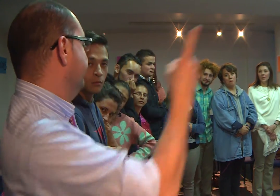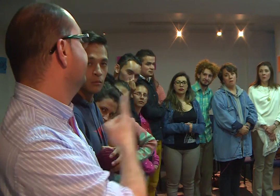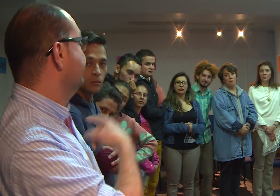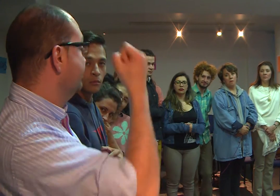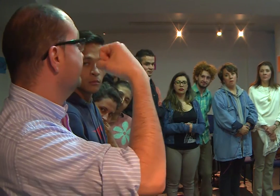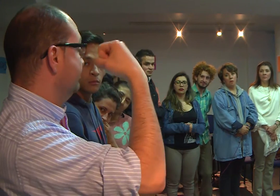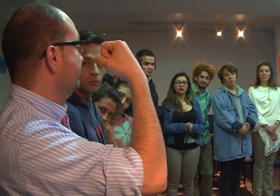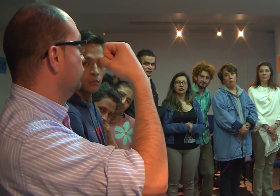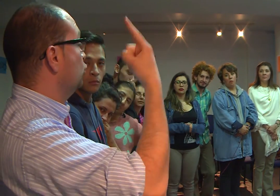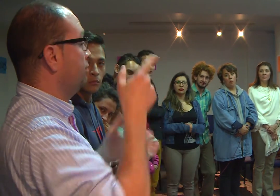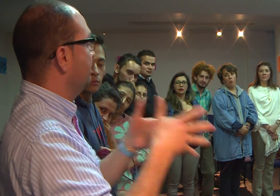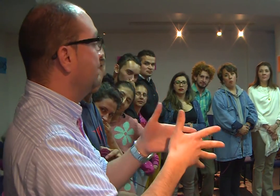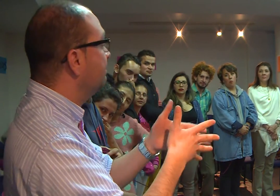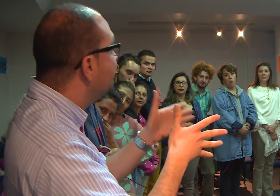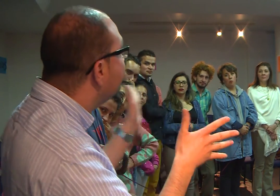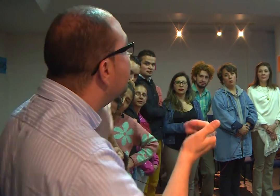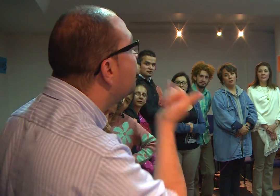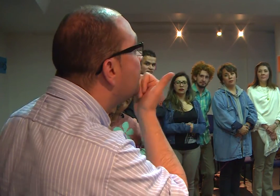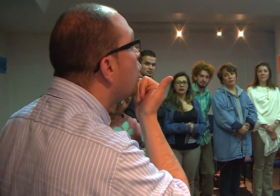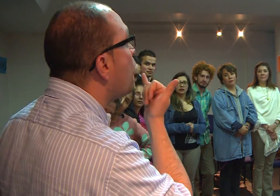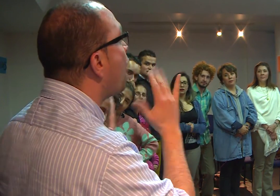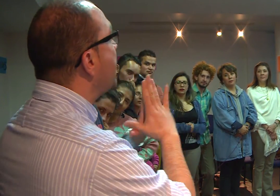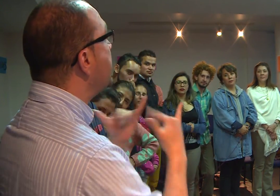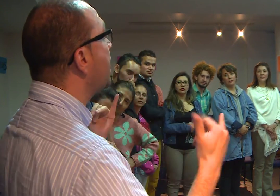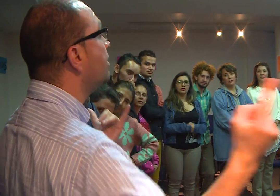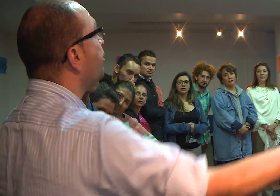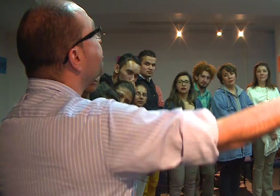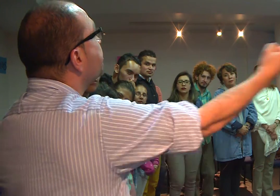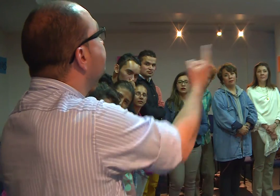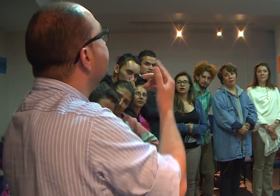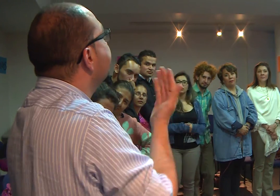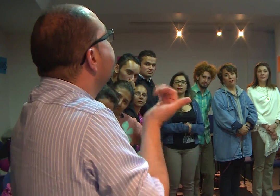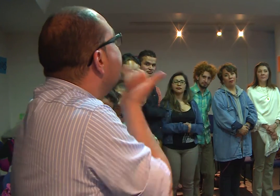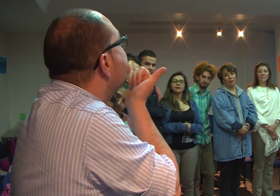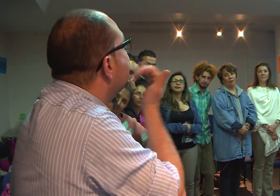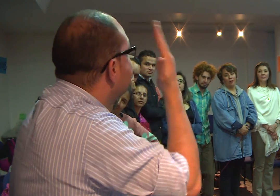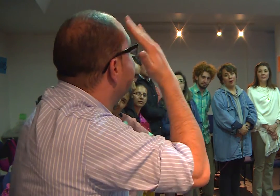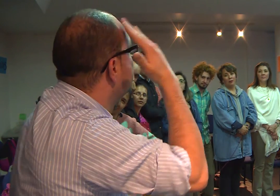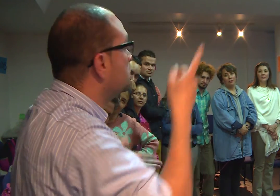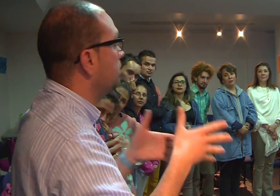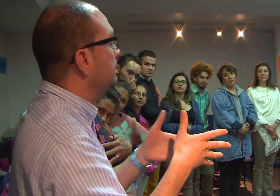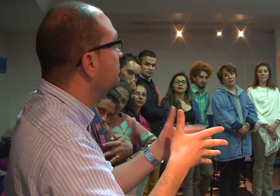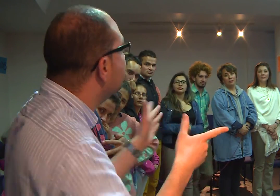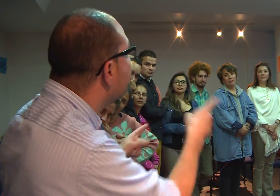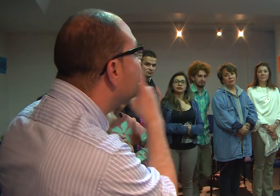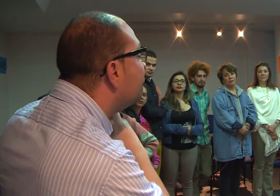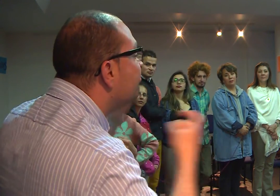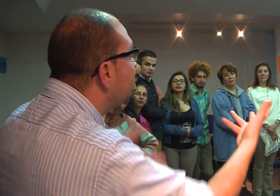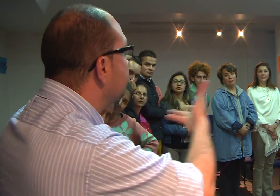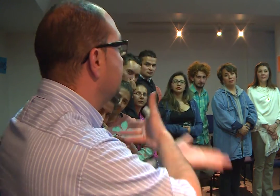reflexionar frente a las posibilidades de mejorar la educación de otros. Es conocer la realidad, saber cómo